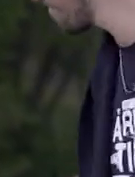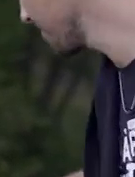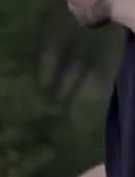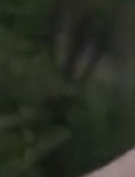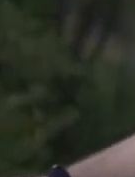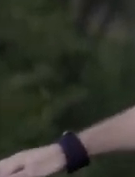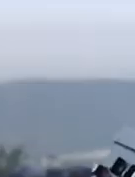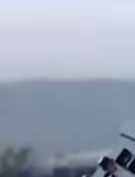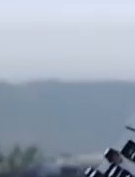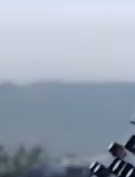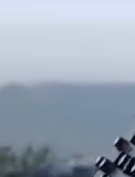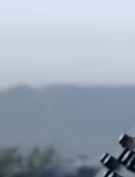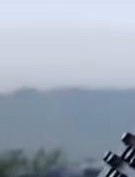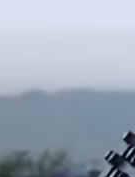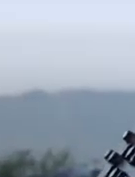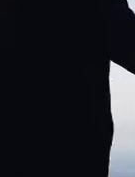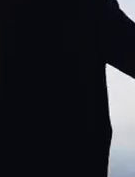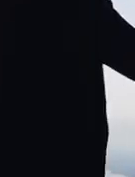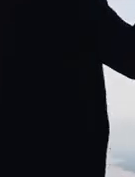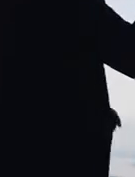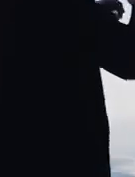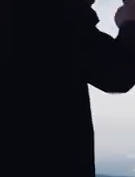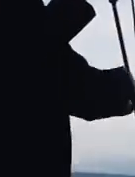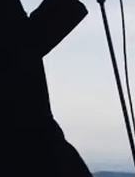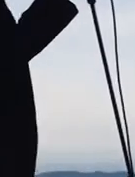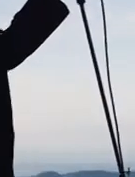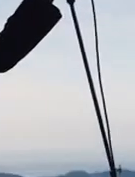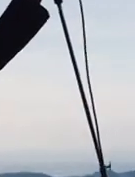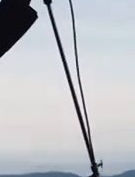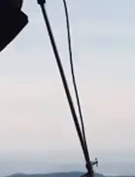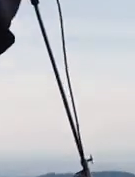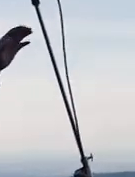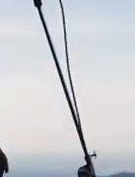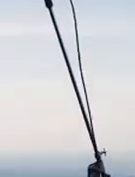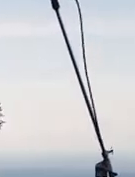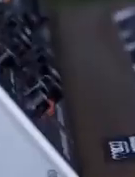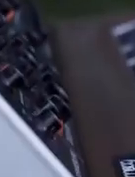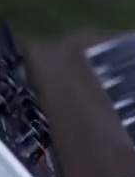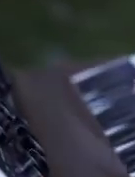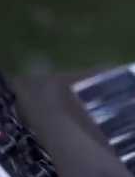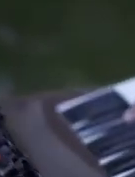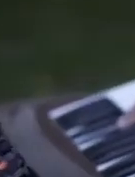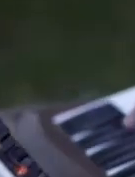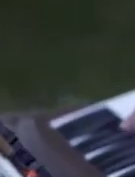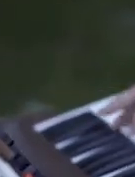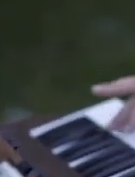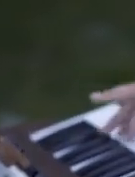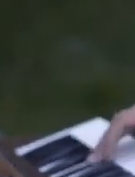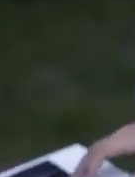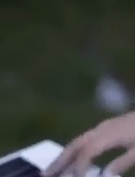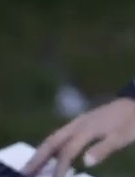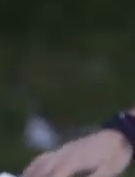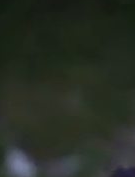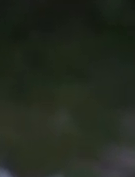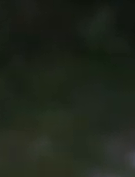del tu per tu ecco chiaramente penso che un artista ma anche e soprattutto il contatto con il pubblico perché un artista